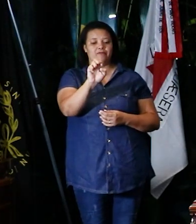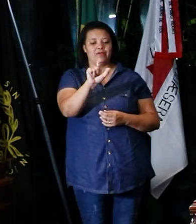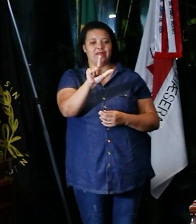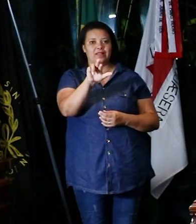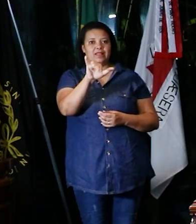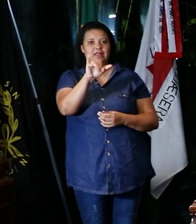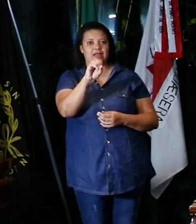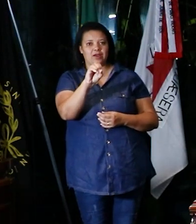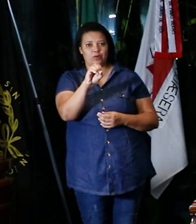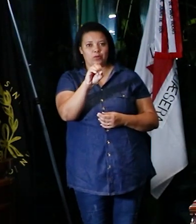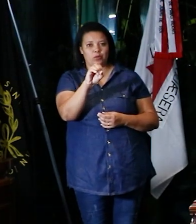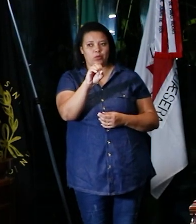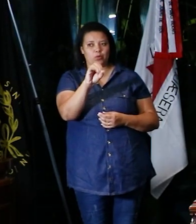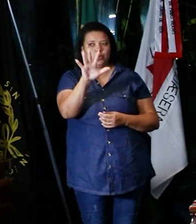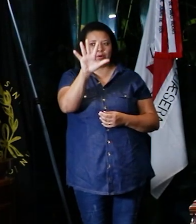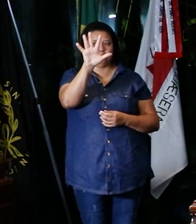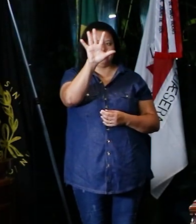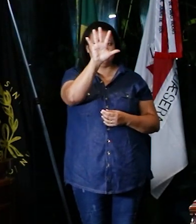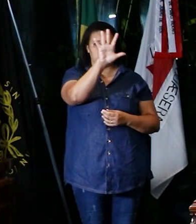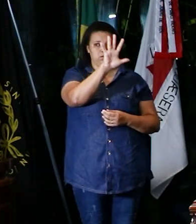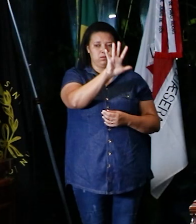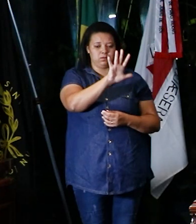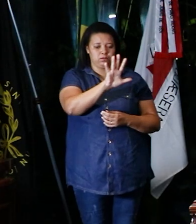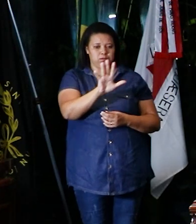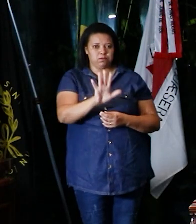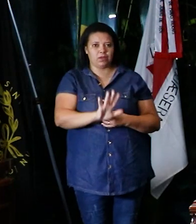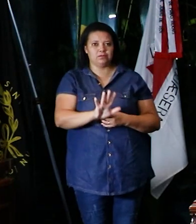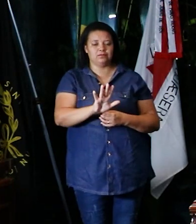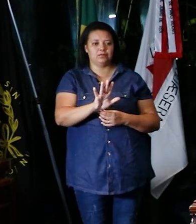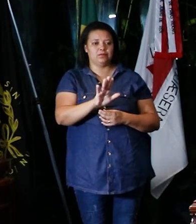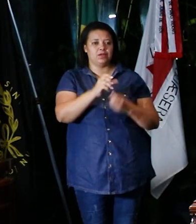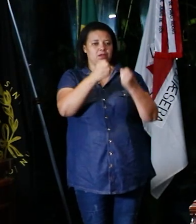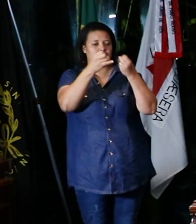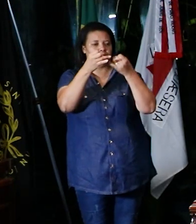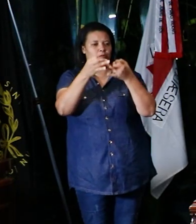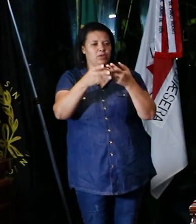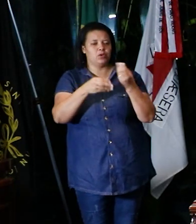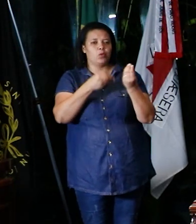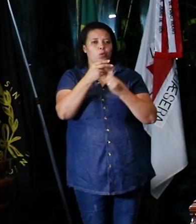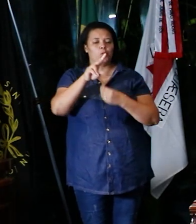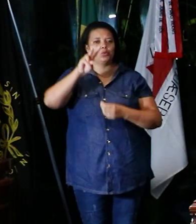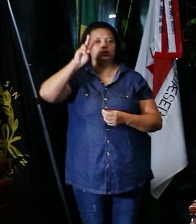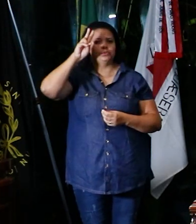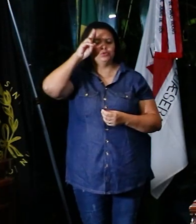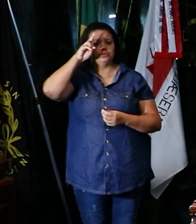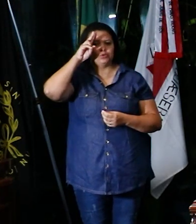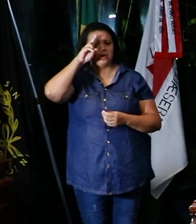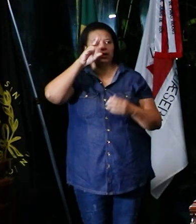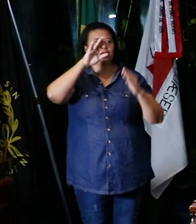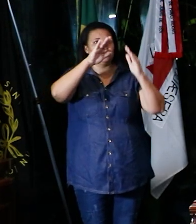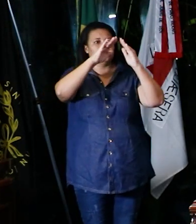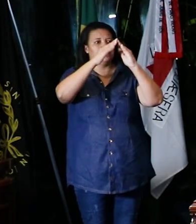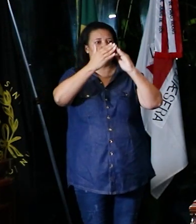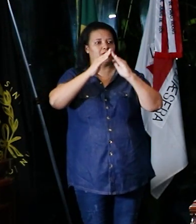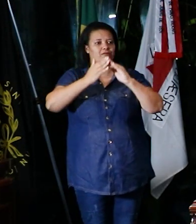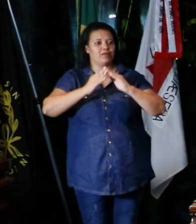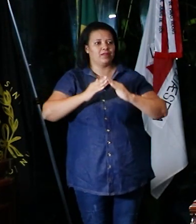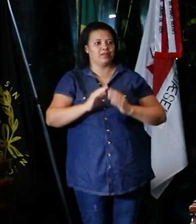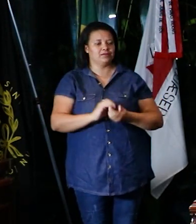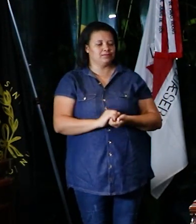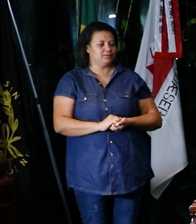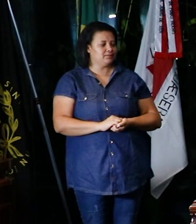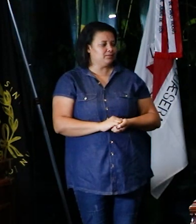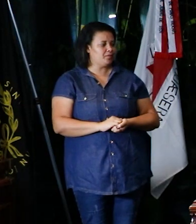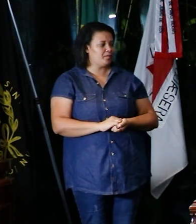Nacional, em que ele faz uma história da favela. Não é esse livro, não.